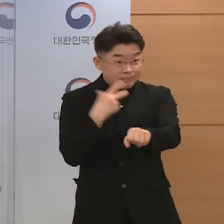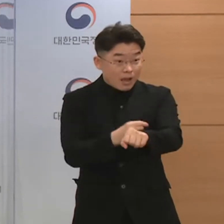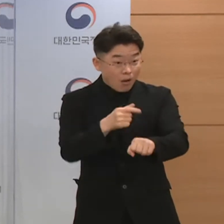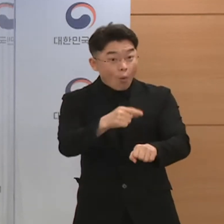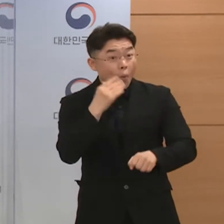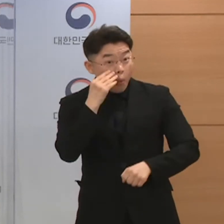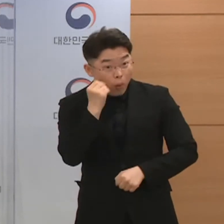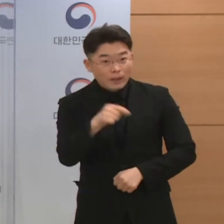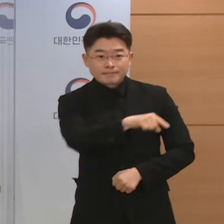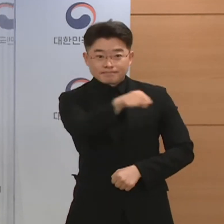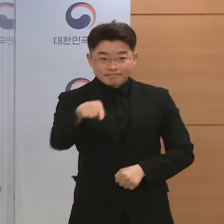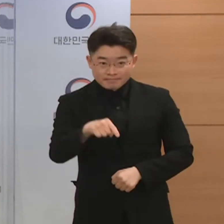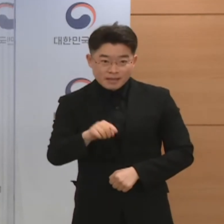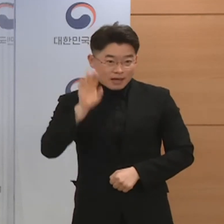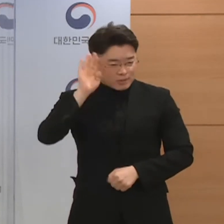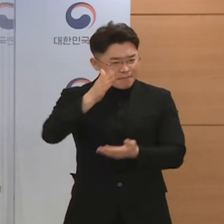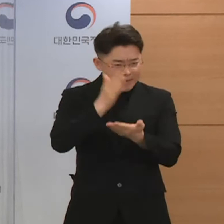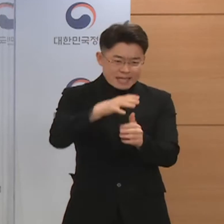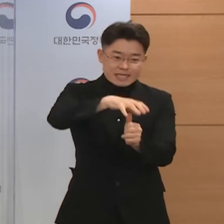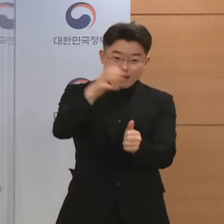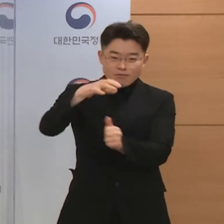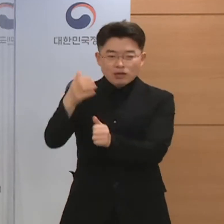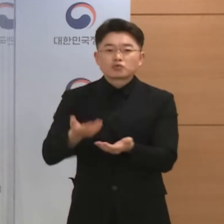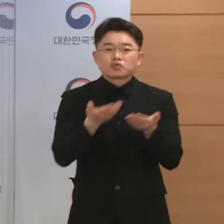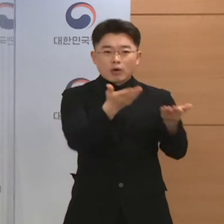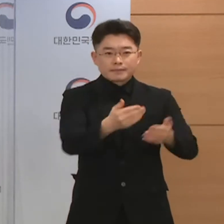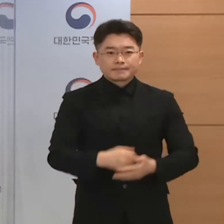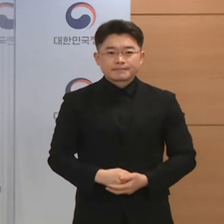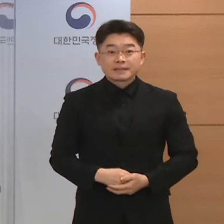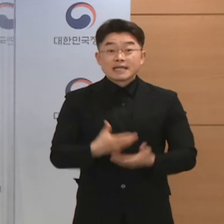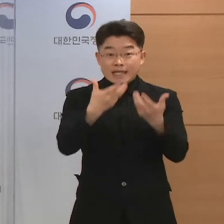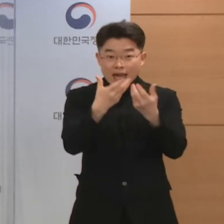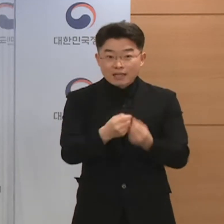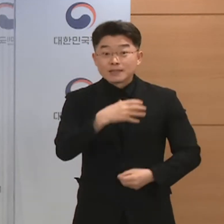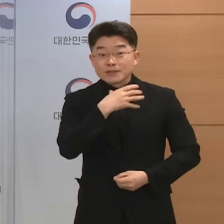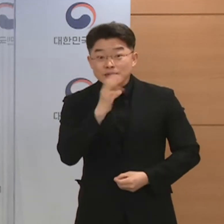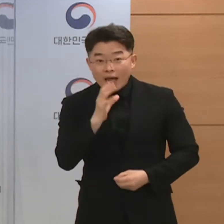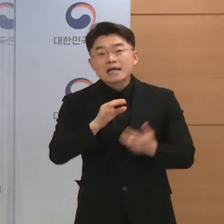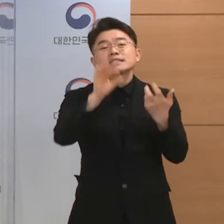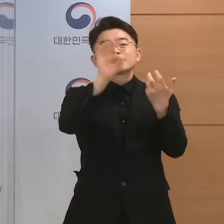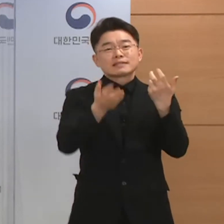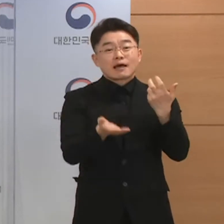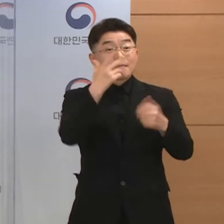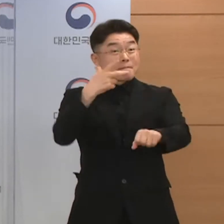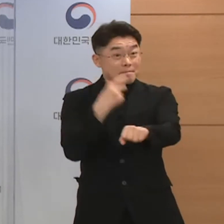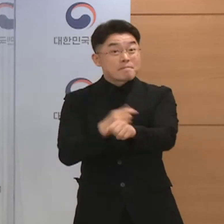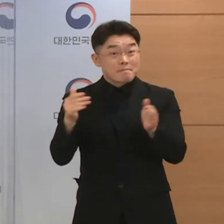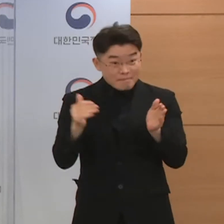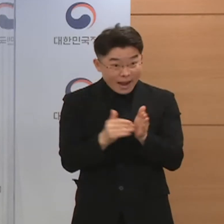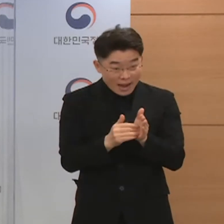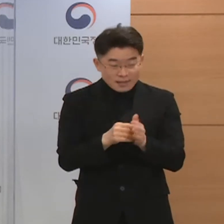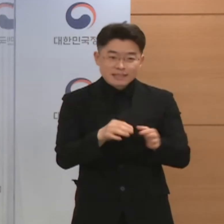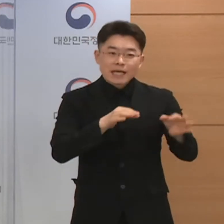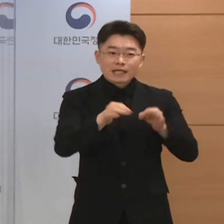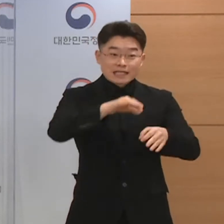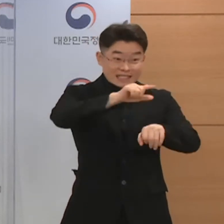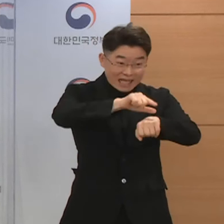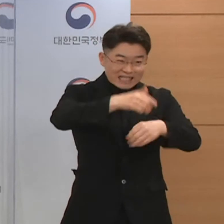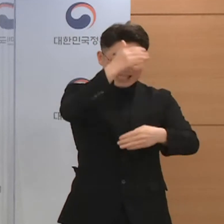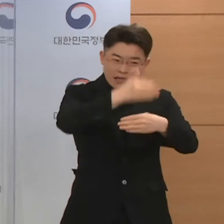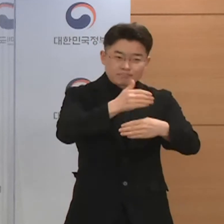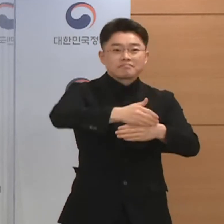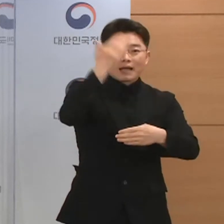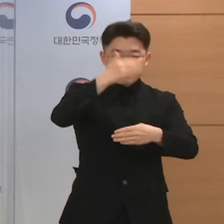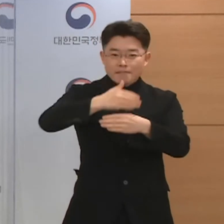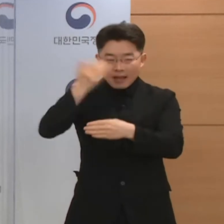완화하는 권한도 부여할 것입니다. 예를 들어 고령층 접종이 70% 이상인 지역은 영업시간 제한이나 사적 모임